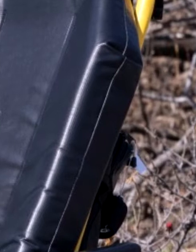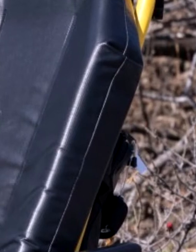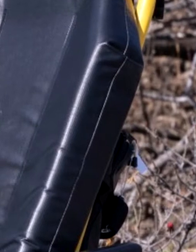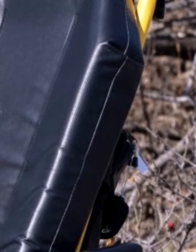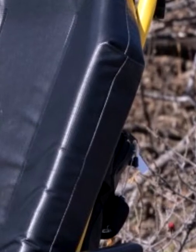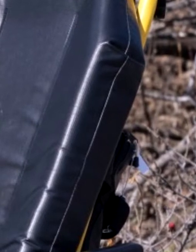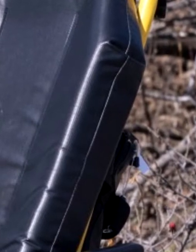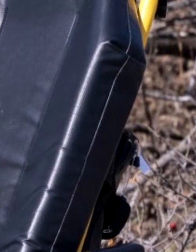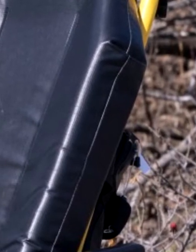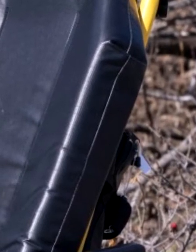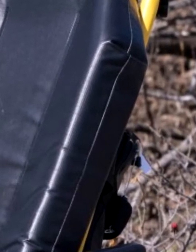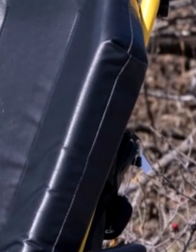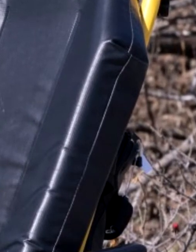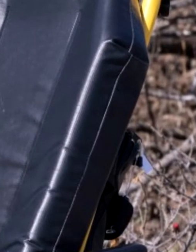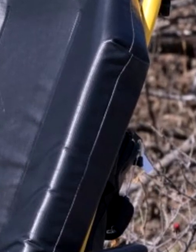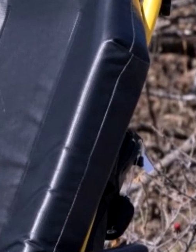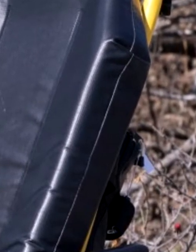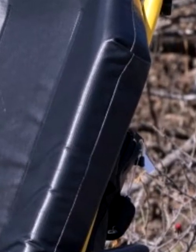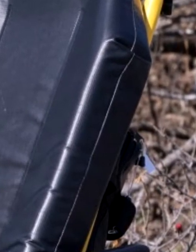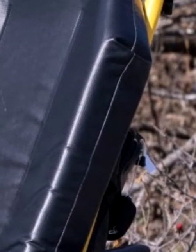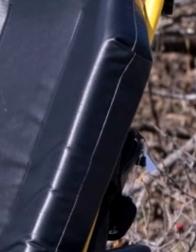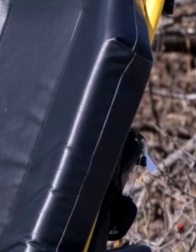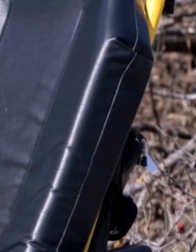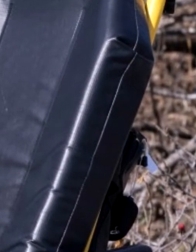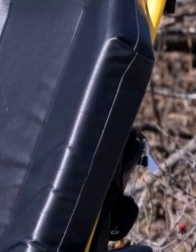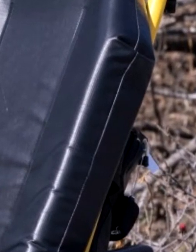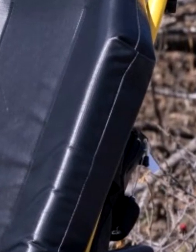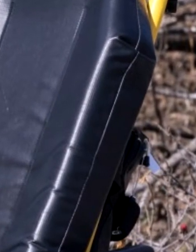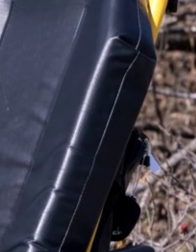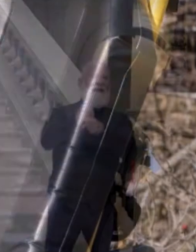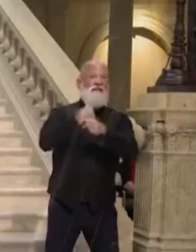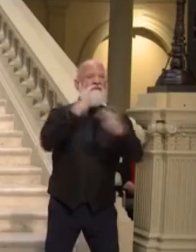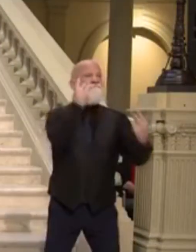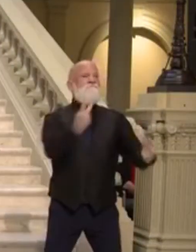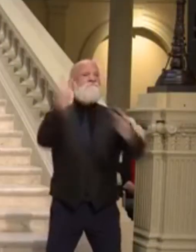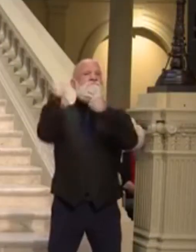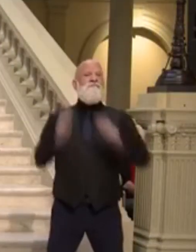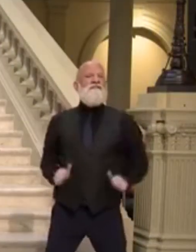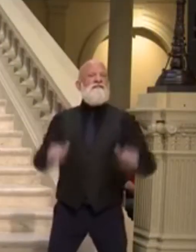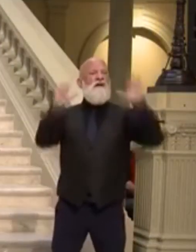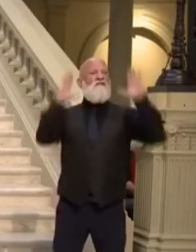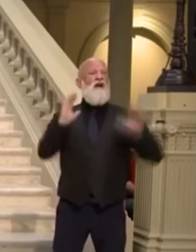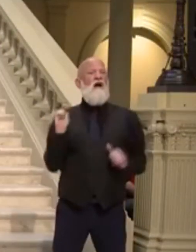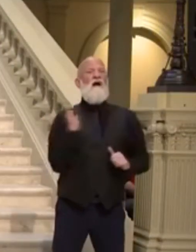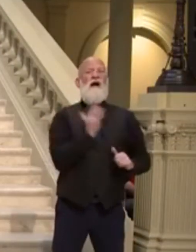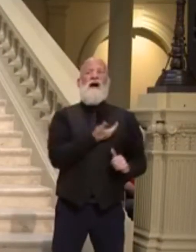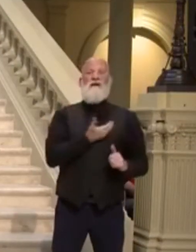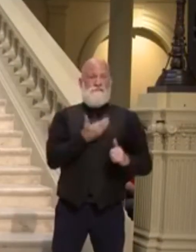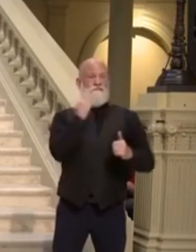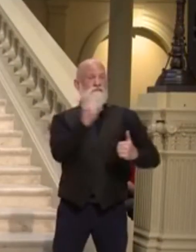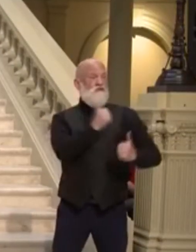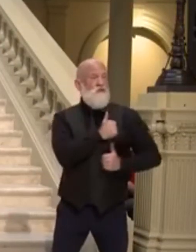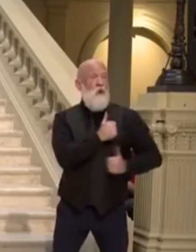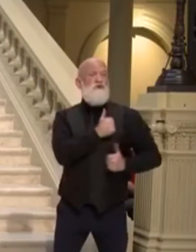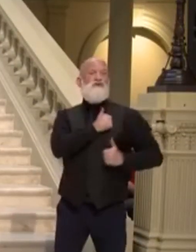sobre cómo el estado presenta los últimos datos sobre el brote. No somos perfectos, cometemos errores, dijo Kemp, acerca de